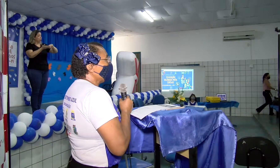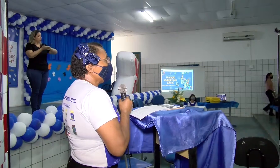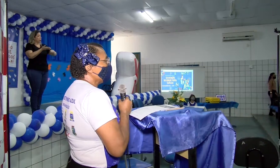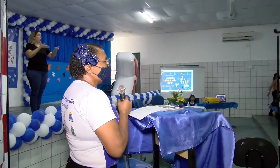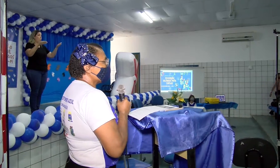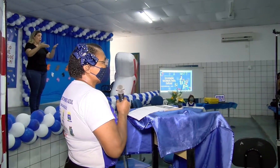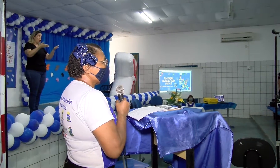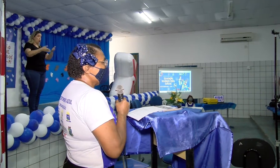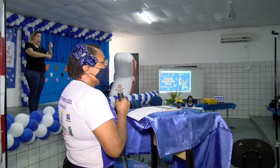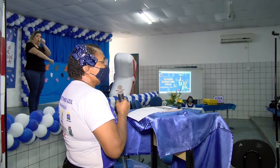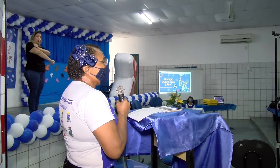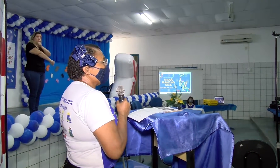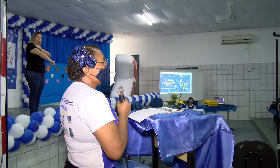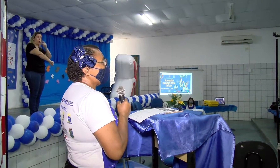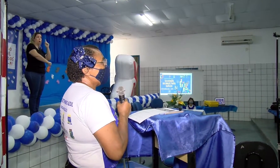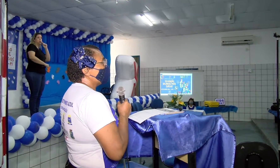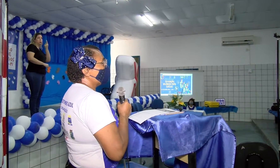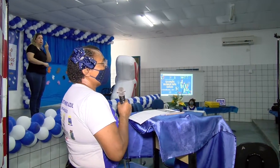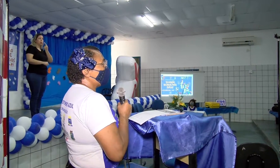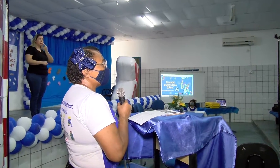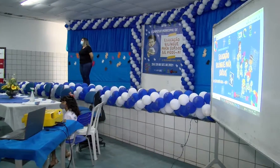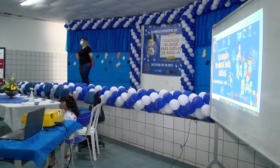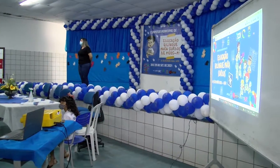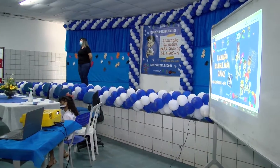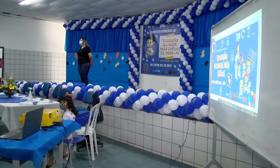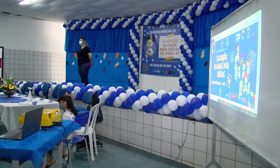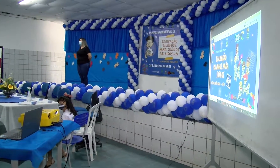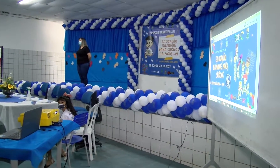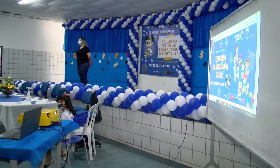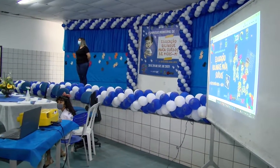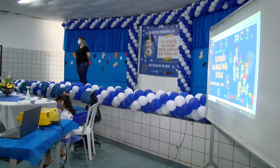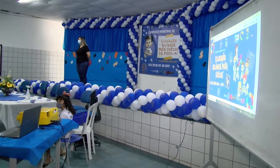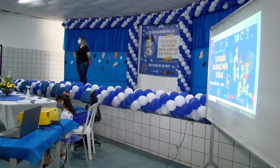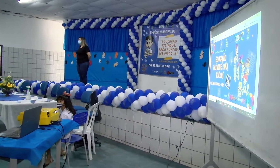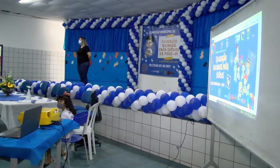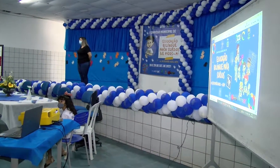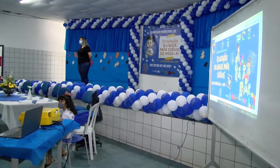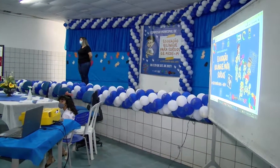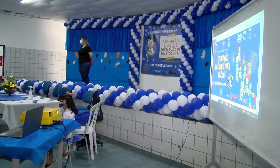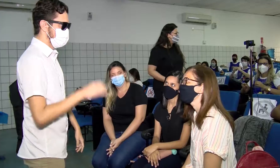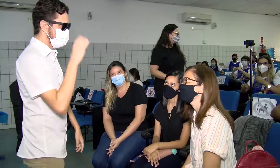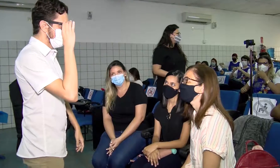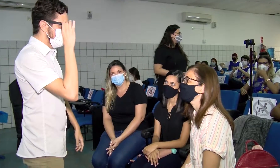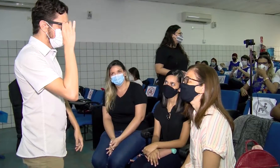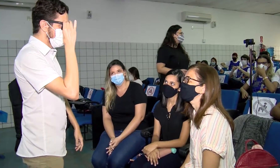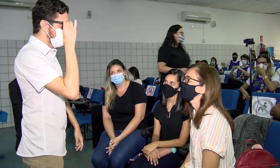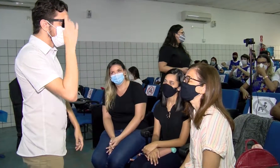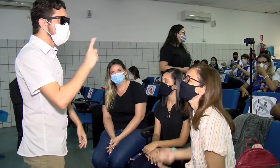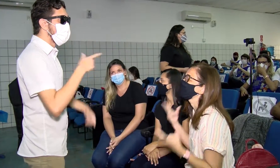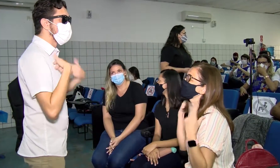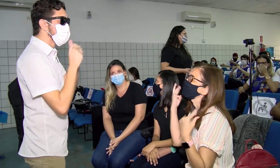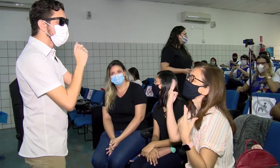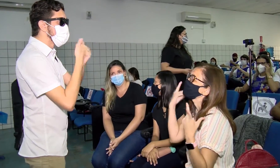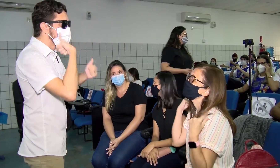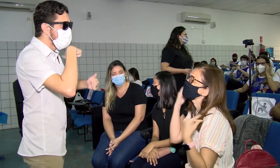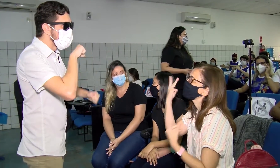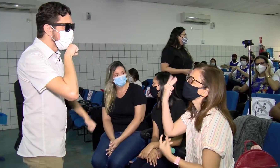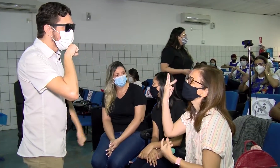Com a pandemia da Covid-19, os alunos surdos da rede municipal estavam tendo aulas de forma online.